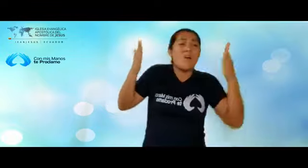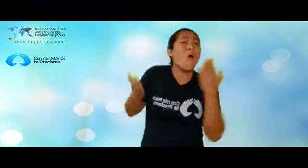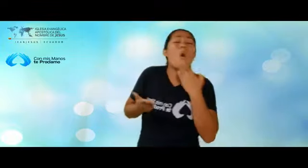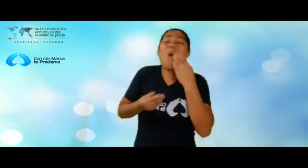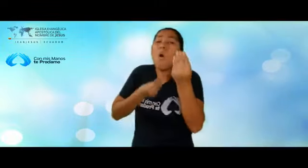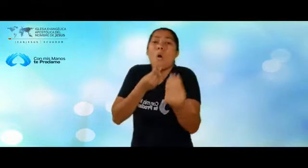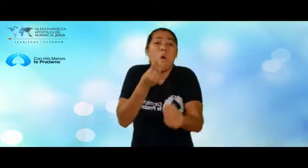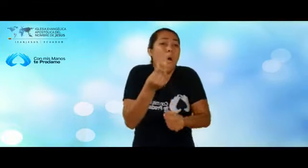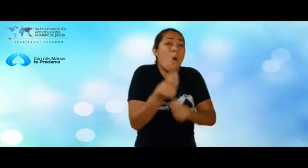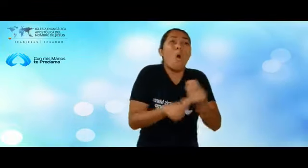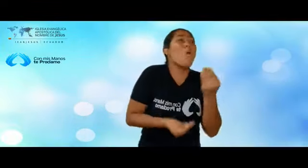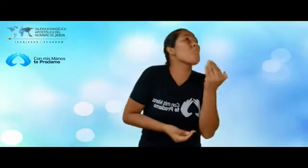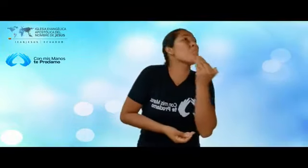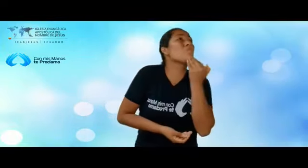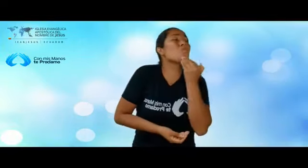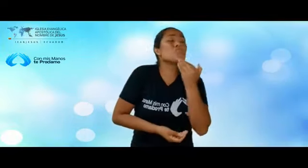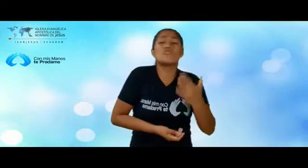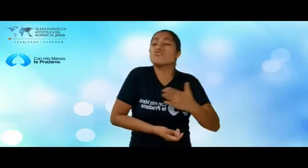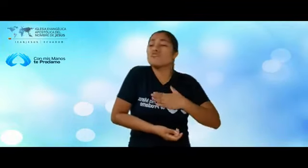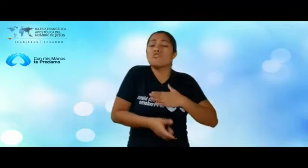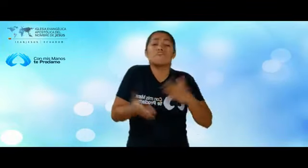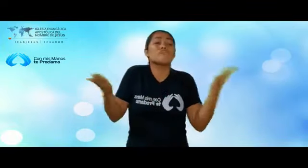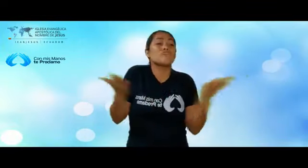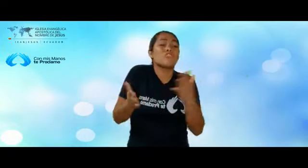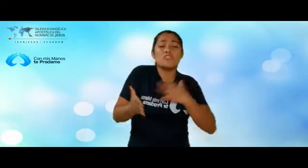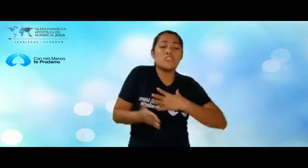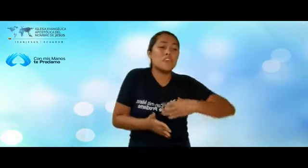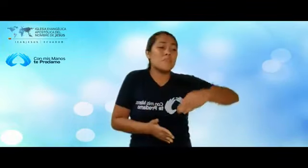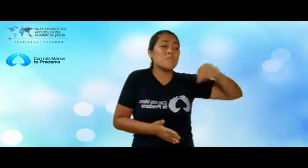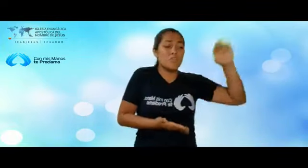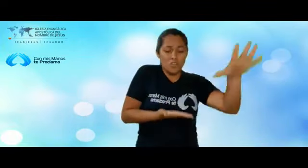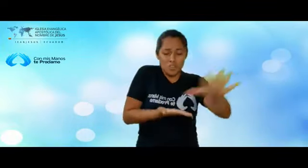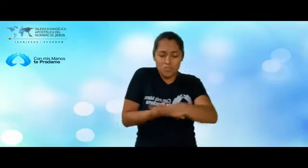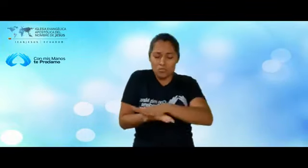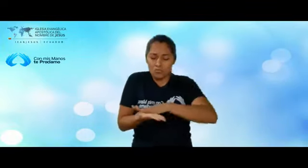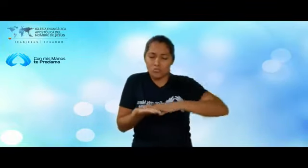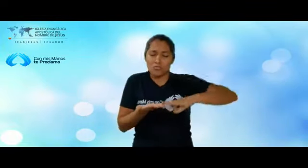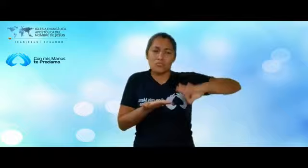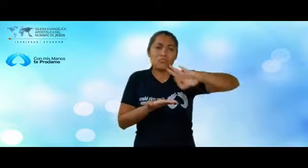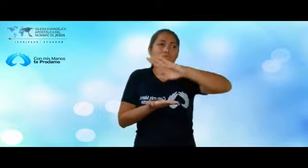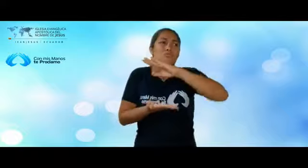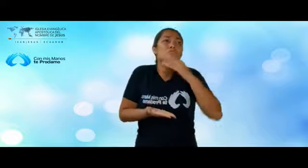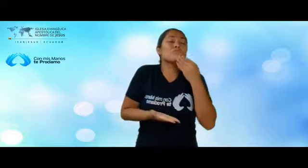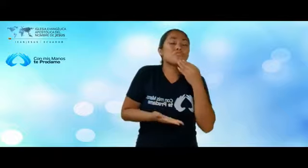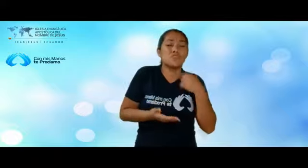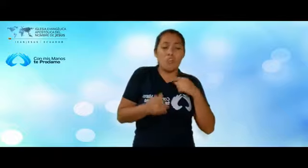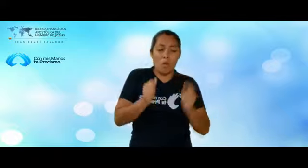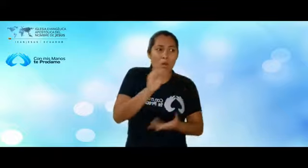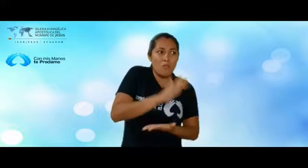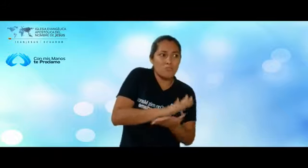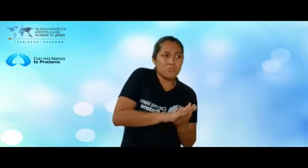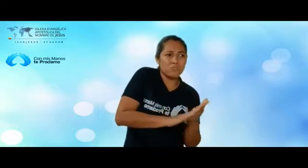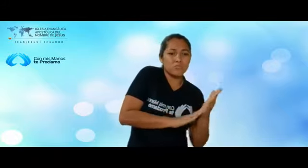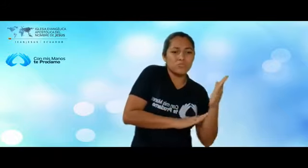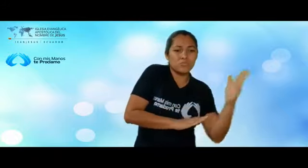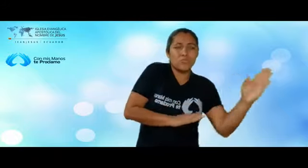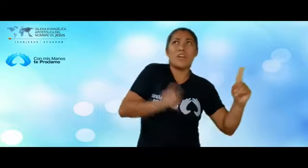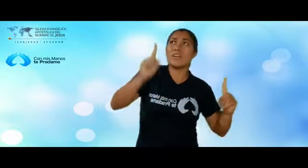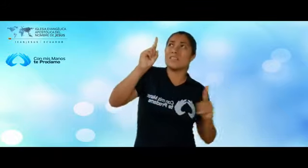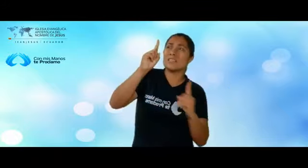puedo comprender. ¿A dónde me iré de tu espíritu? ¿Y a dónde huiré de tu